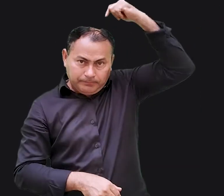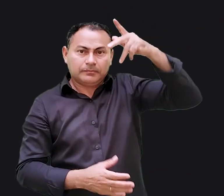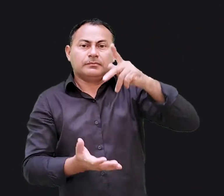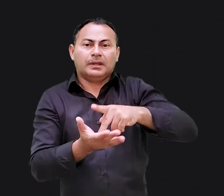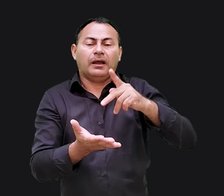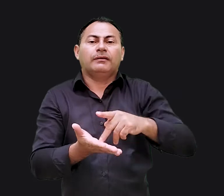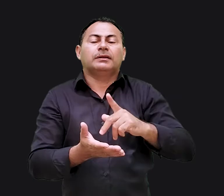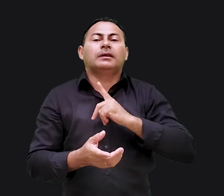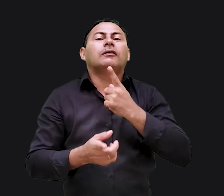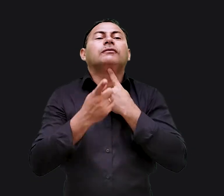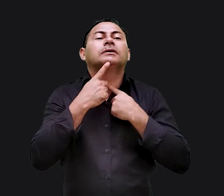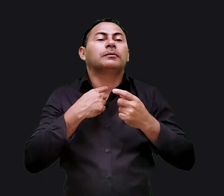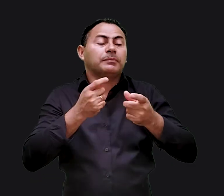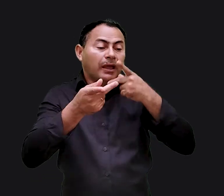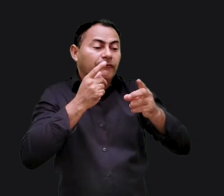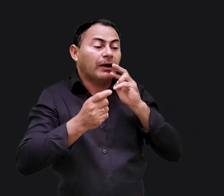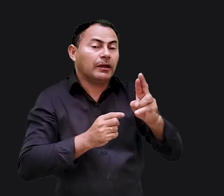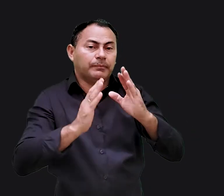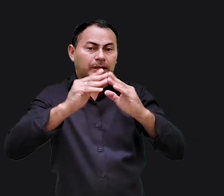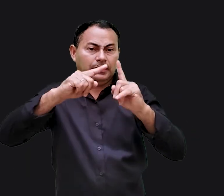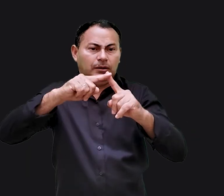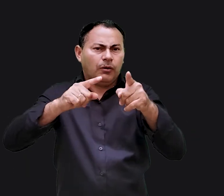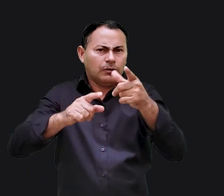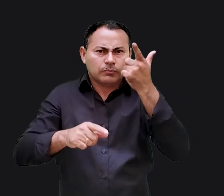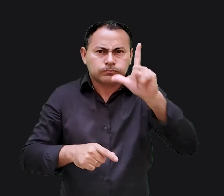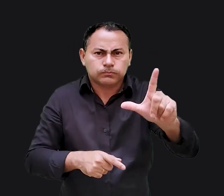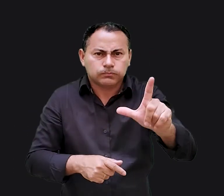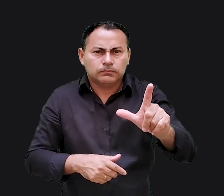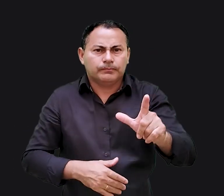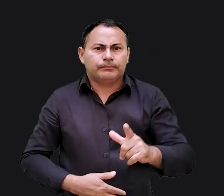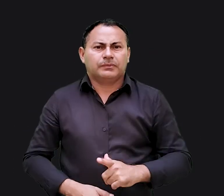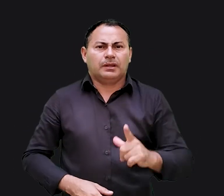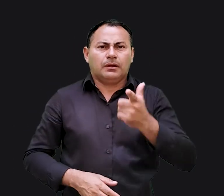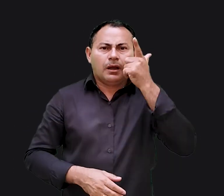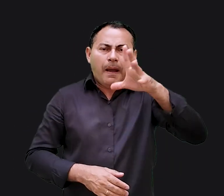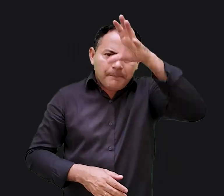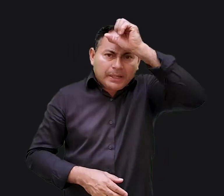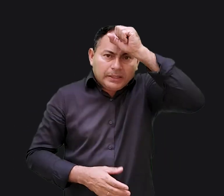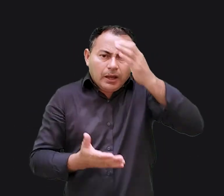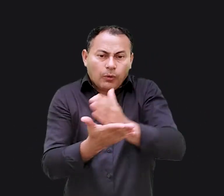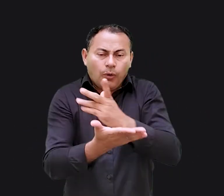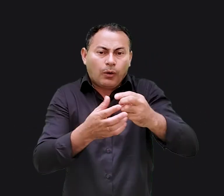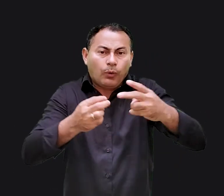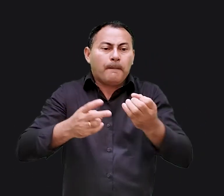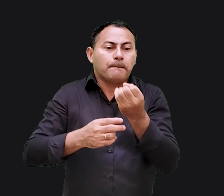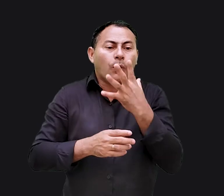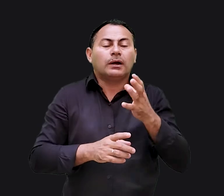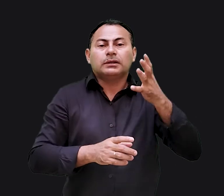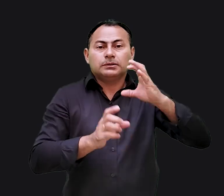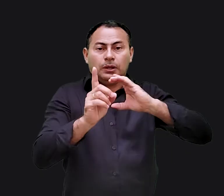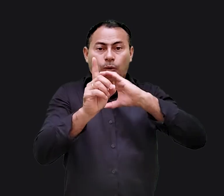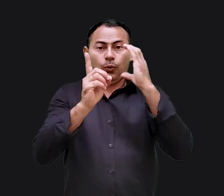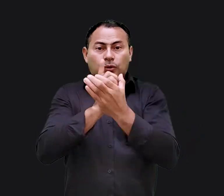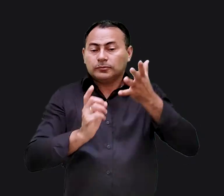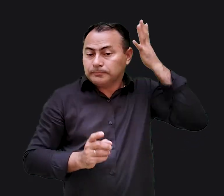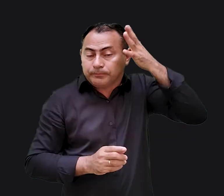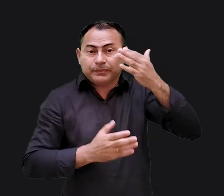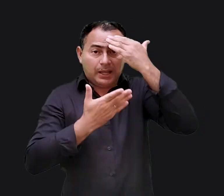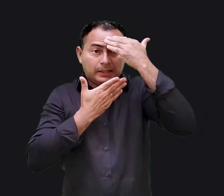verdade, tive até vontade de dizer para a igreja, olha, se vocês conseguirem tirar alguma coisa de bom deste culto, agradeçam a